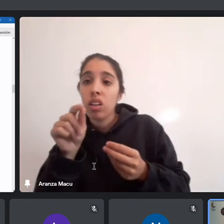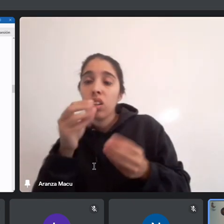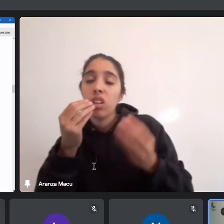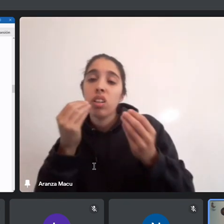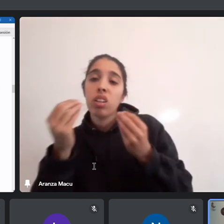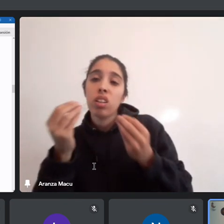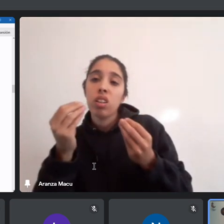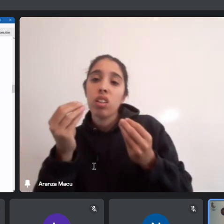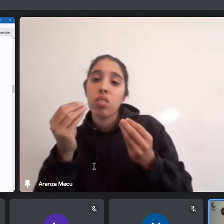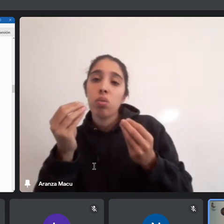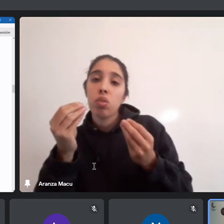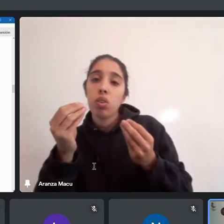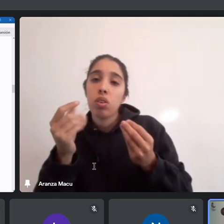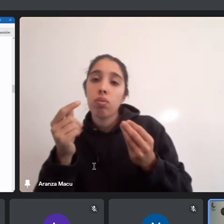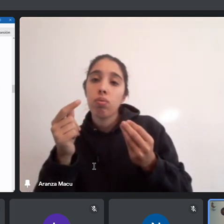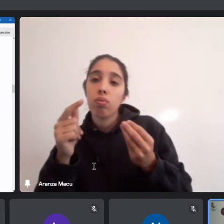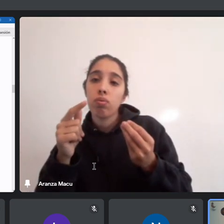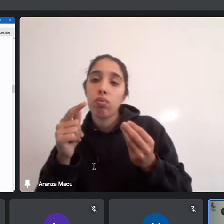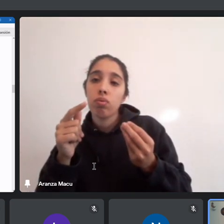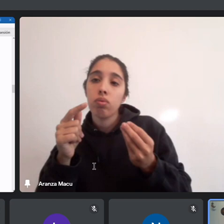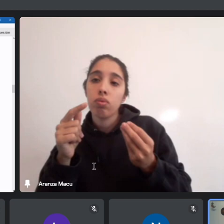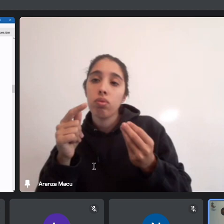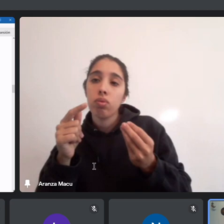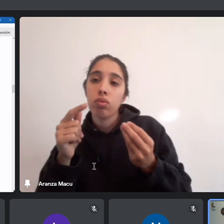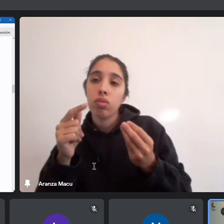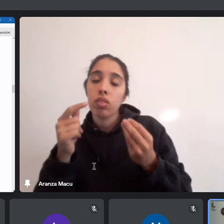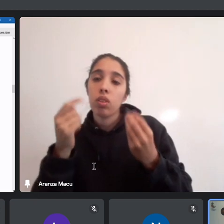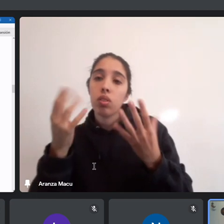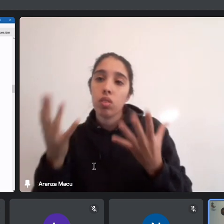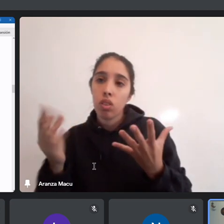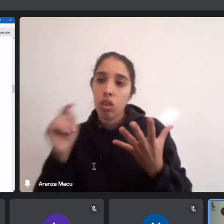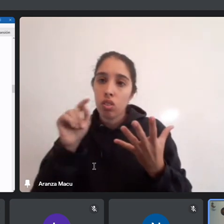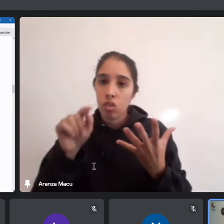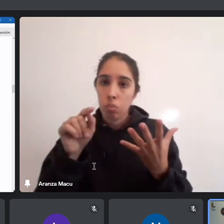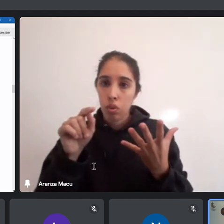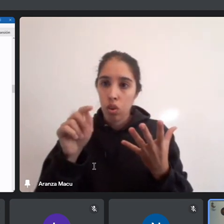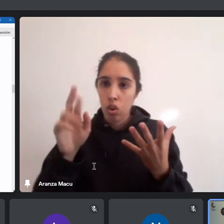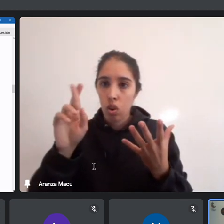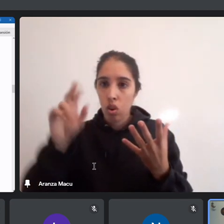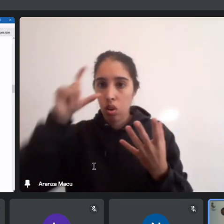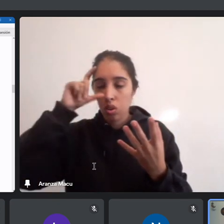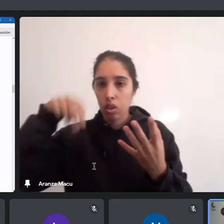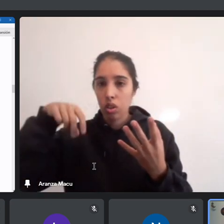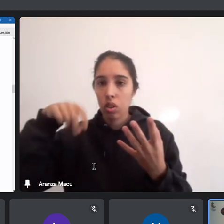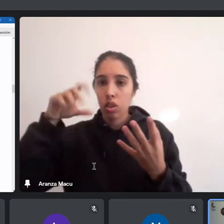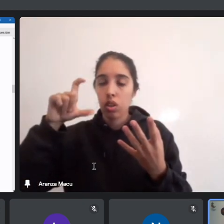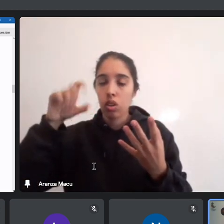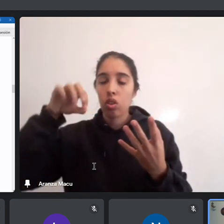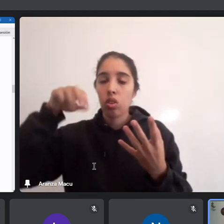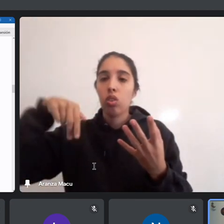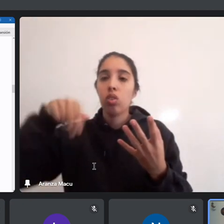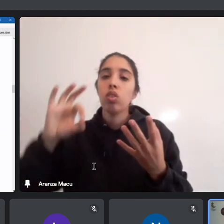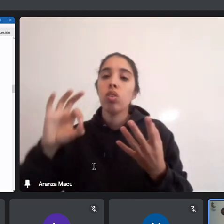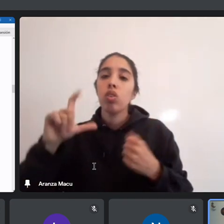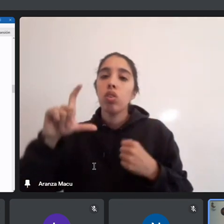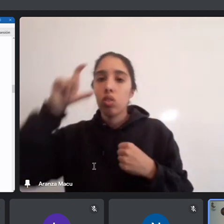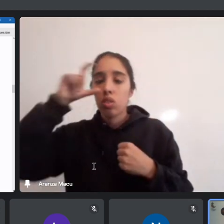sea, si yo pongo reconocer todo esto, entonces en este informe, como dijiste vos, o si no, al